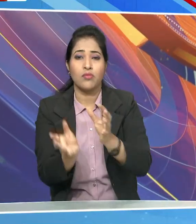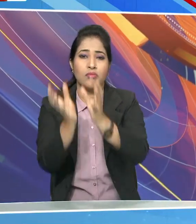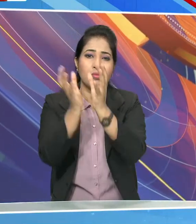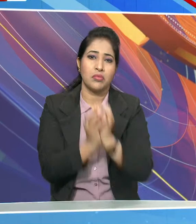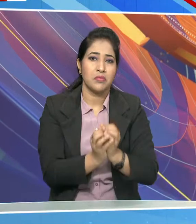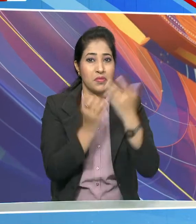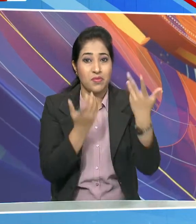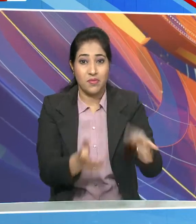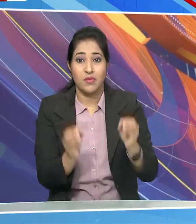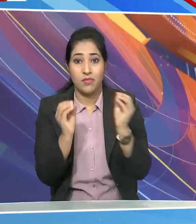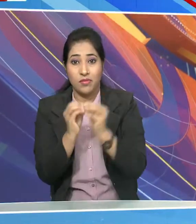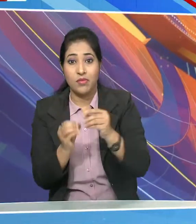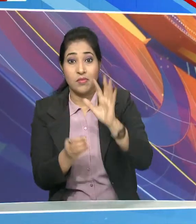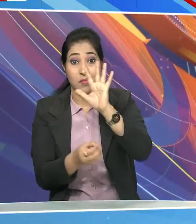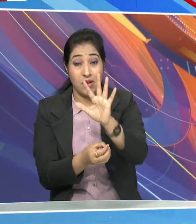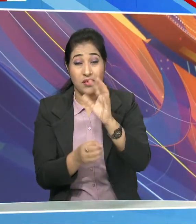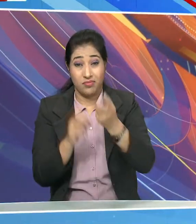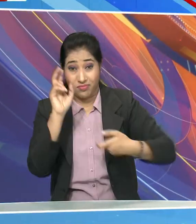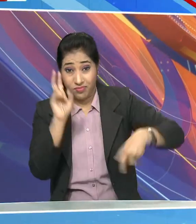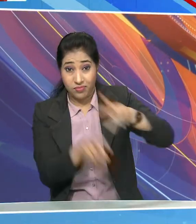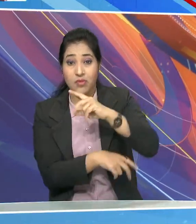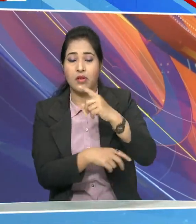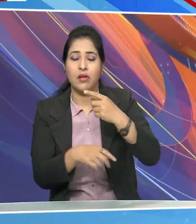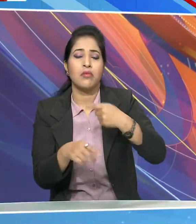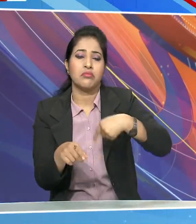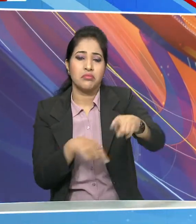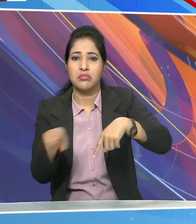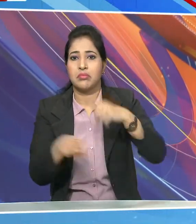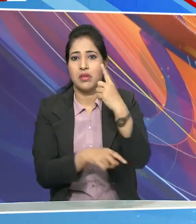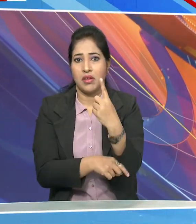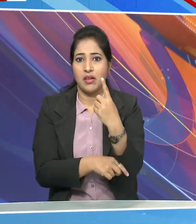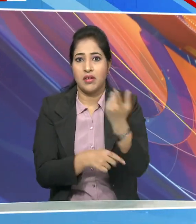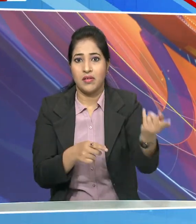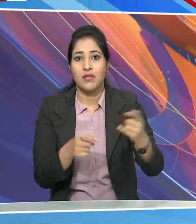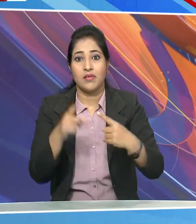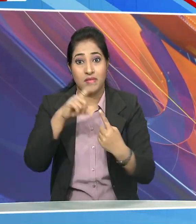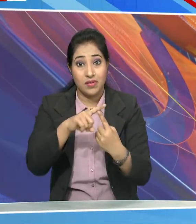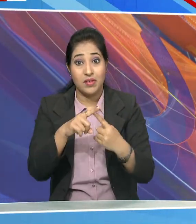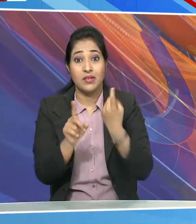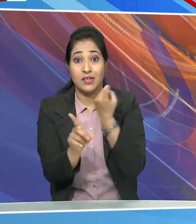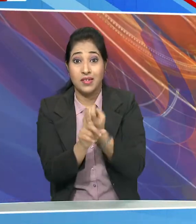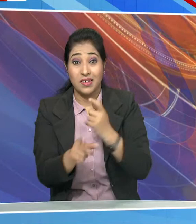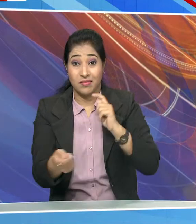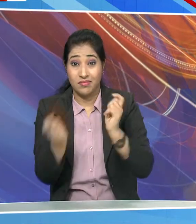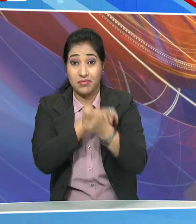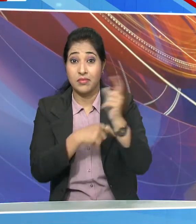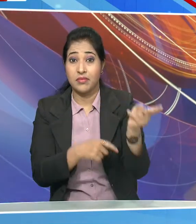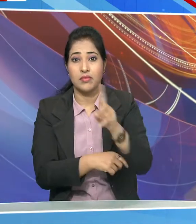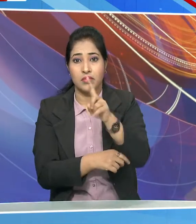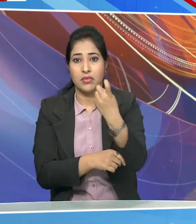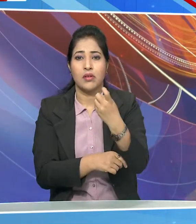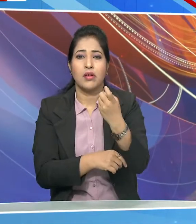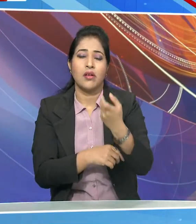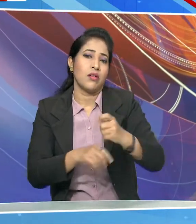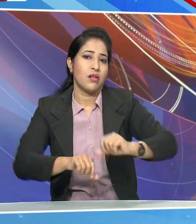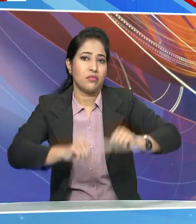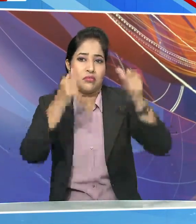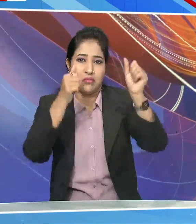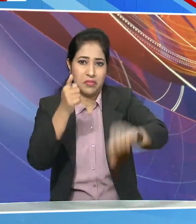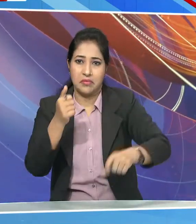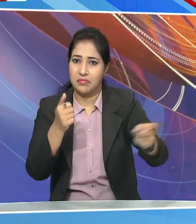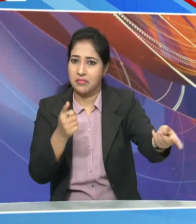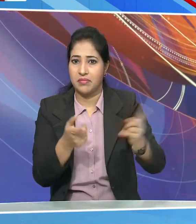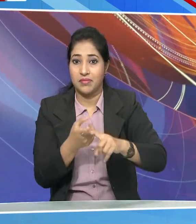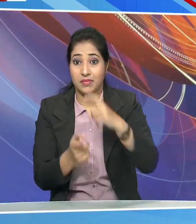वर्णन ने पांच गेंद पर एक रन बनाए वो टेस्ट क्रिकेट में 17वीं बार स्टूडेंट ब्रेड के गेंद पर आउट हुए मानस लाभ भूषण